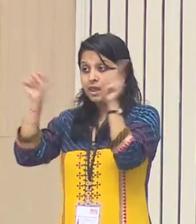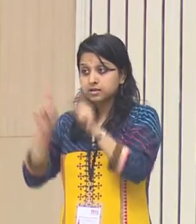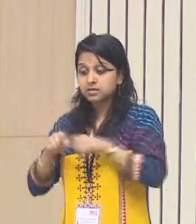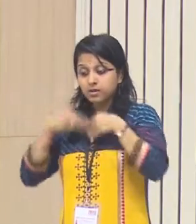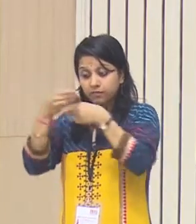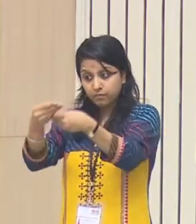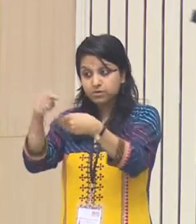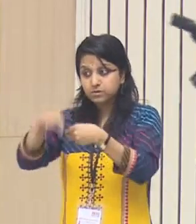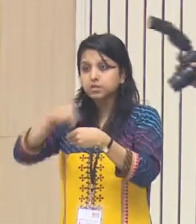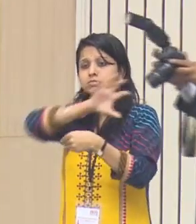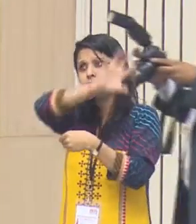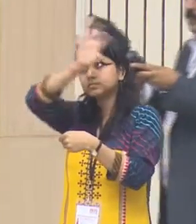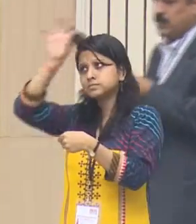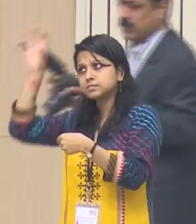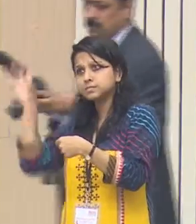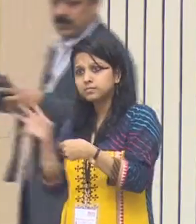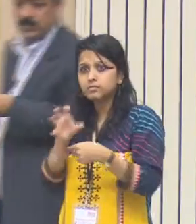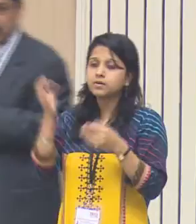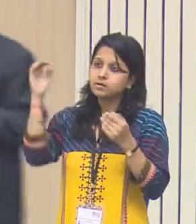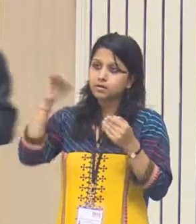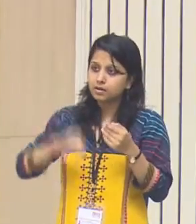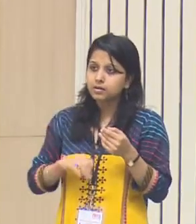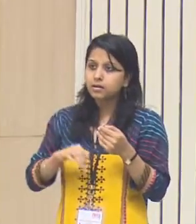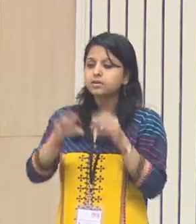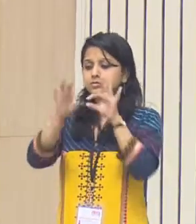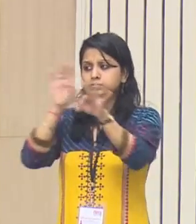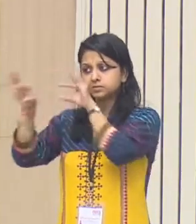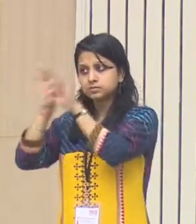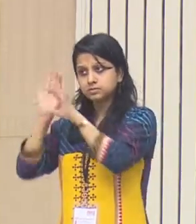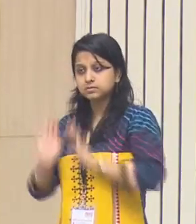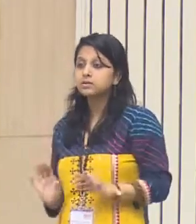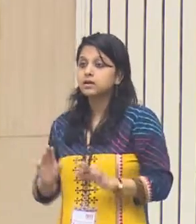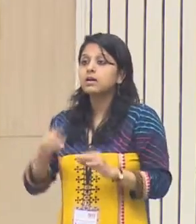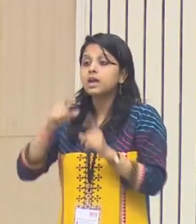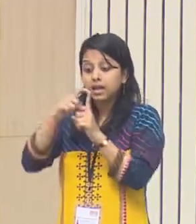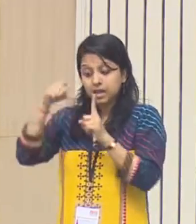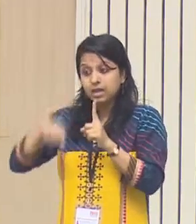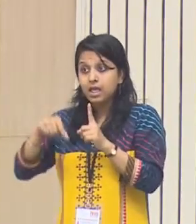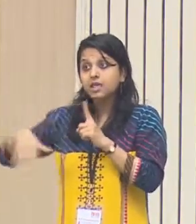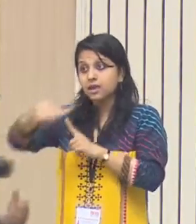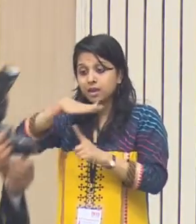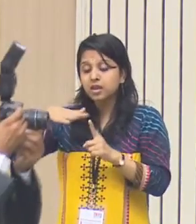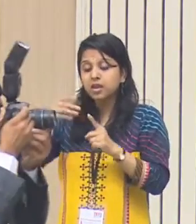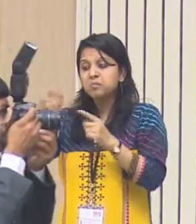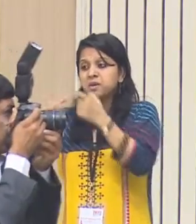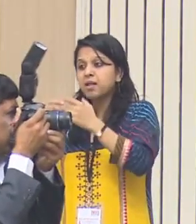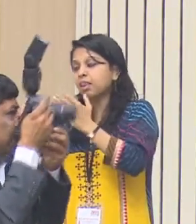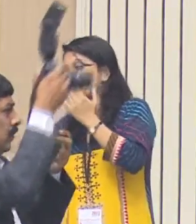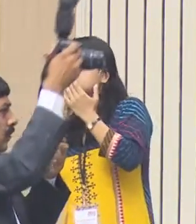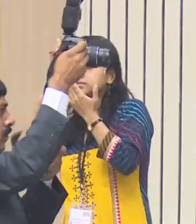उसमें पूरे देश भर के सभी लोगों में से लोगों को चुना जाता है और दिल्ली के लोग बहुत कम रह जाते